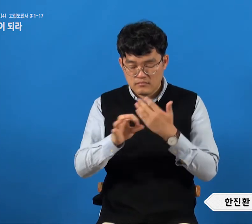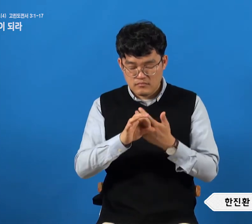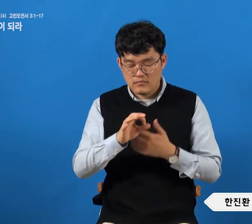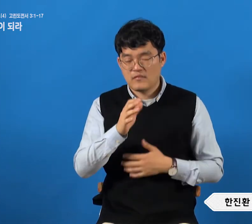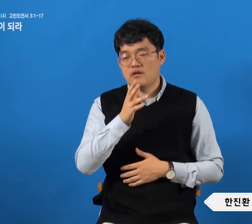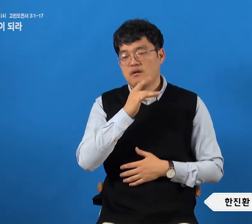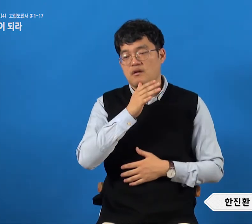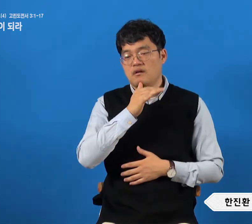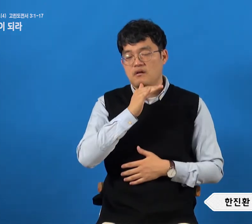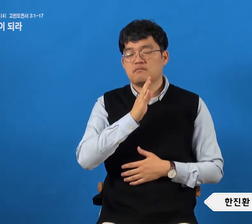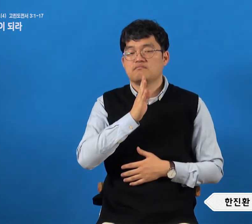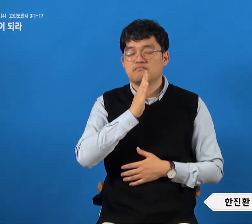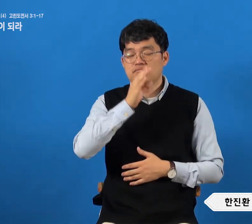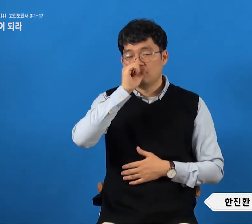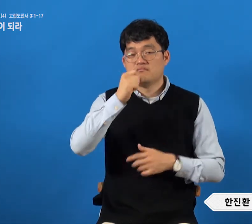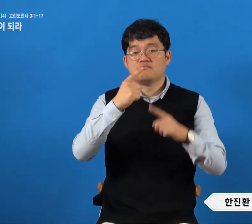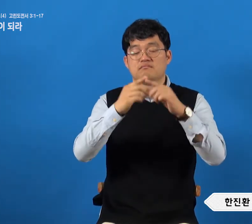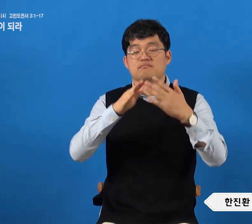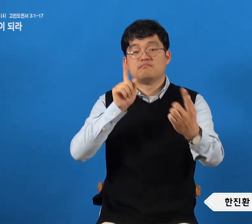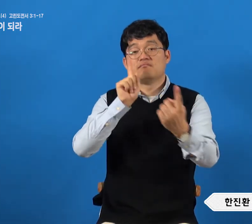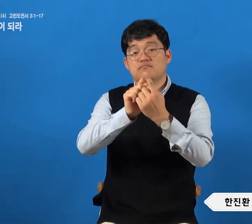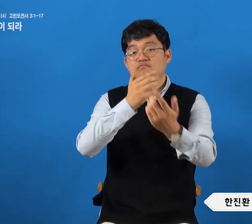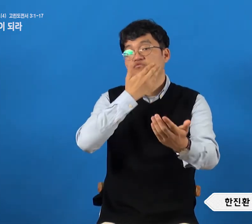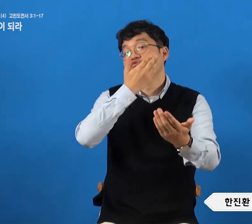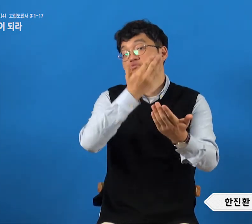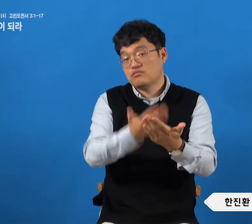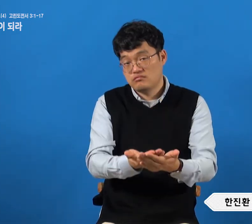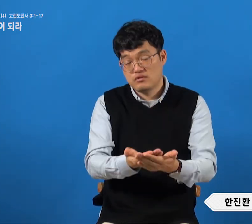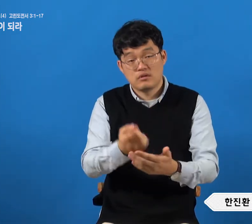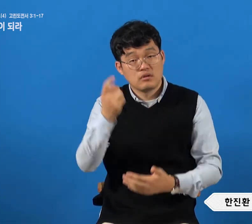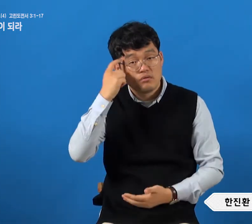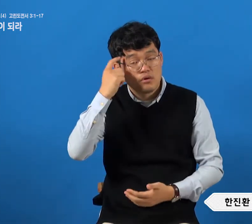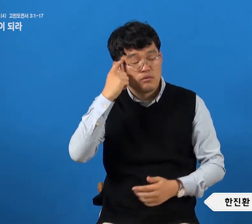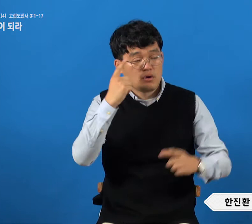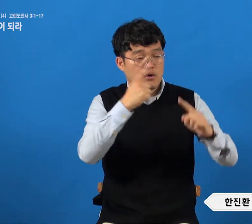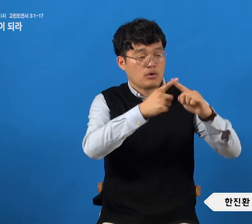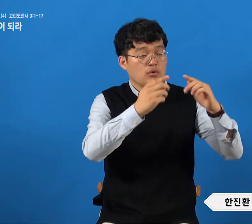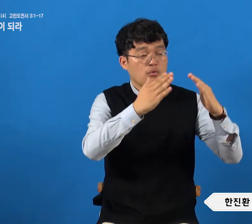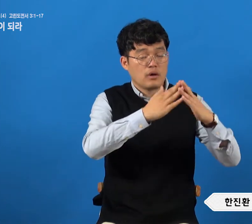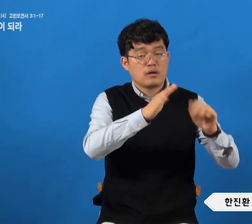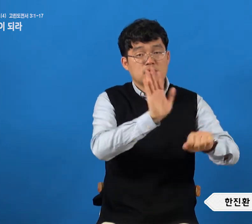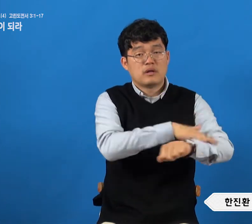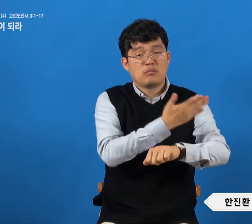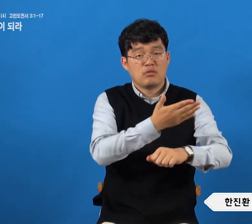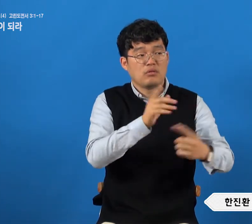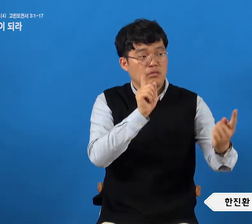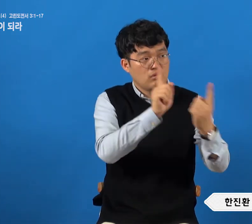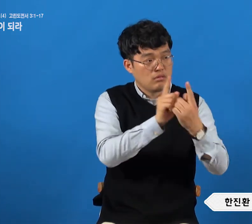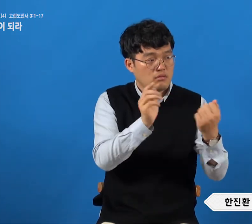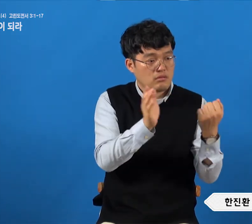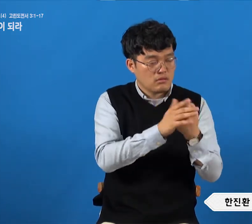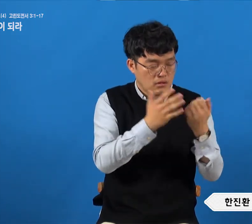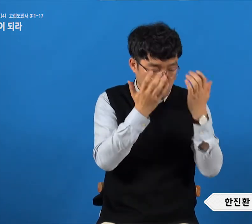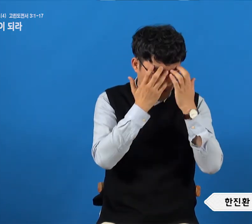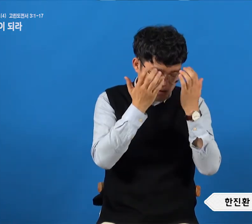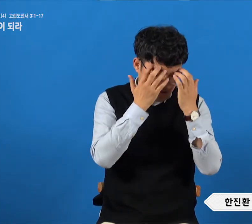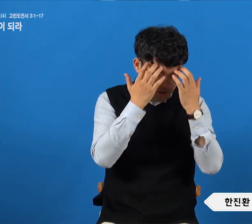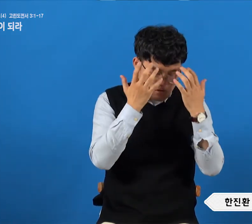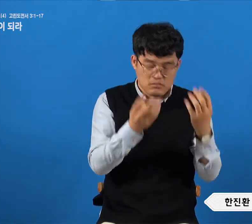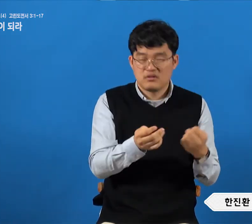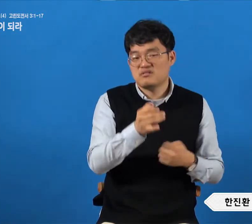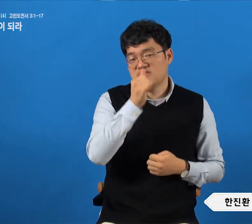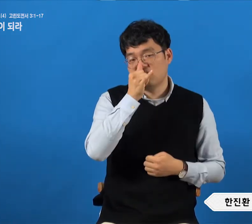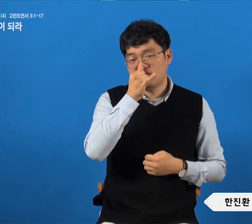정말 그렇다는 생각이 듭니다. 교회 때문에 고통당하는 사람들이 얼마나 많습니까?